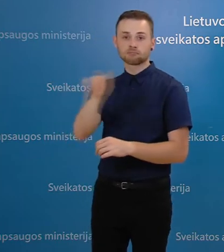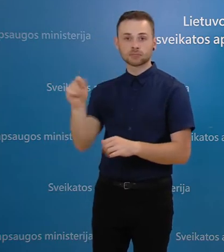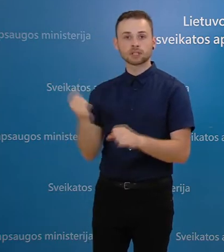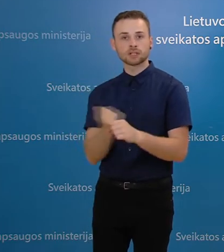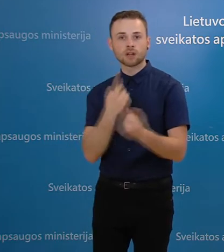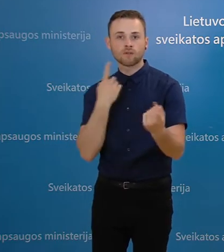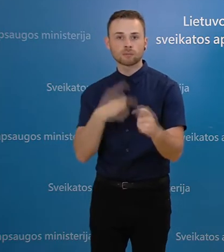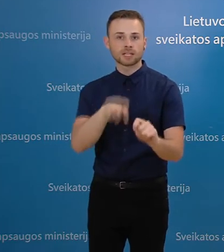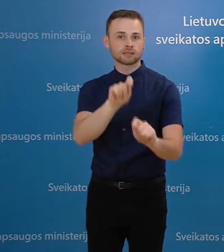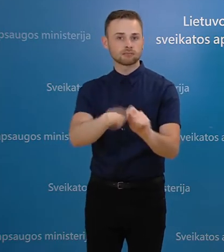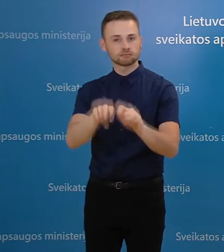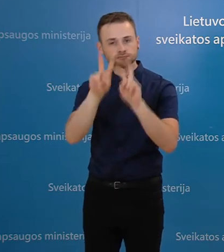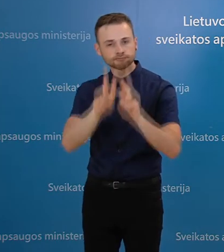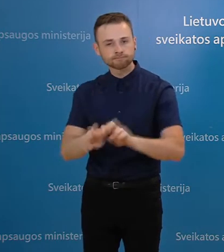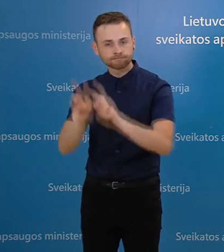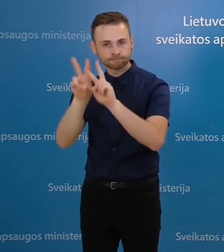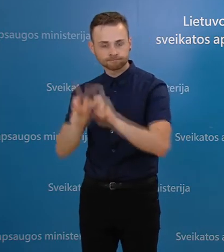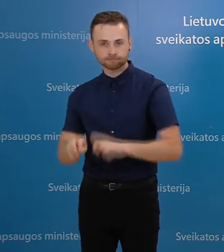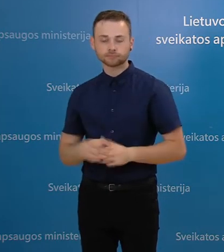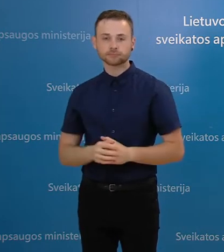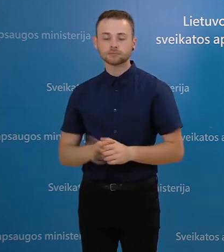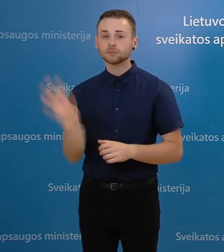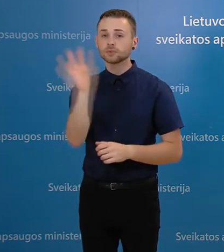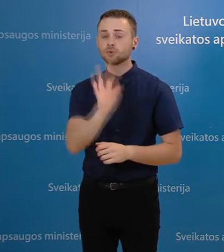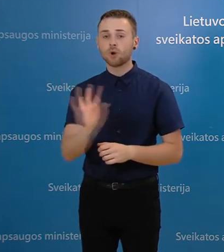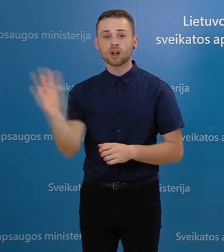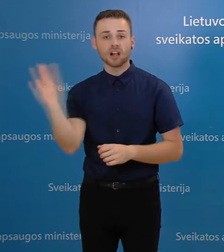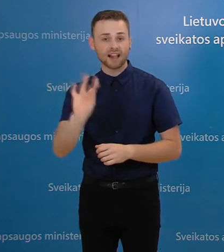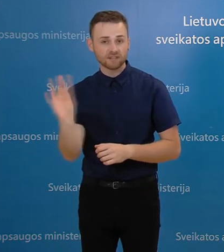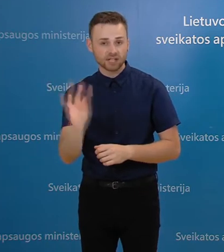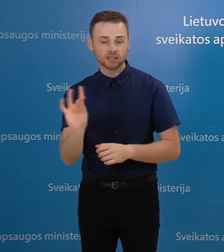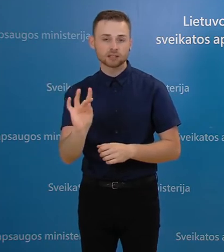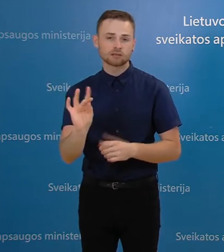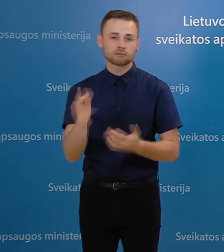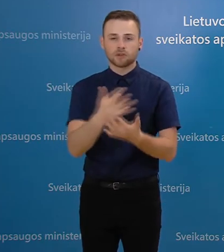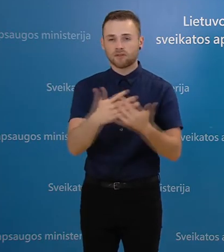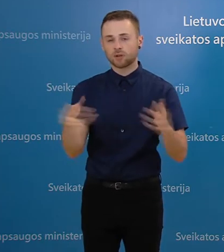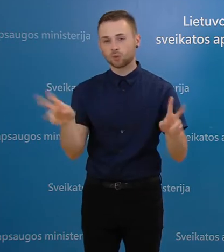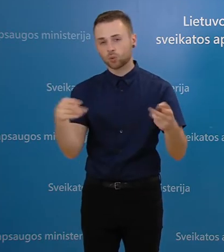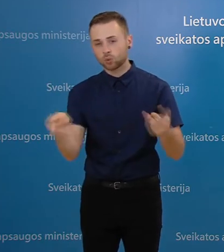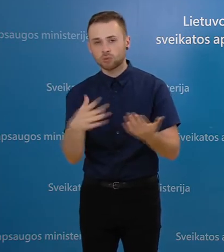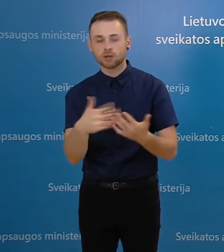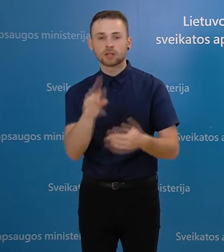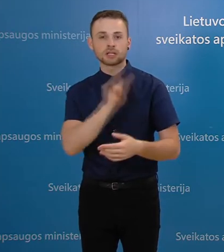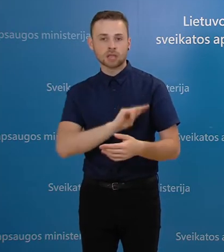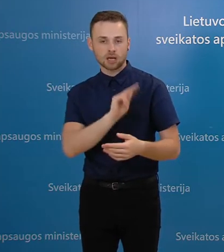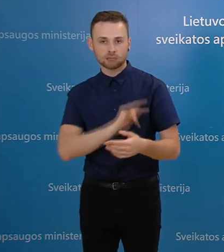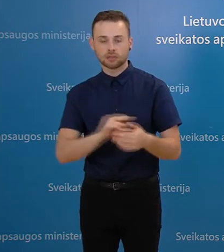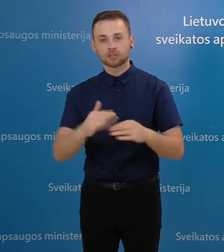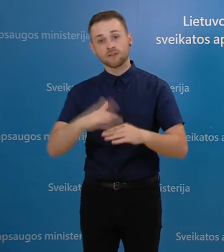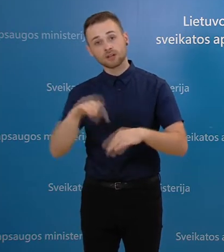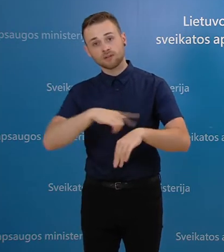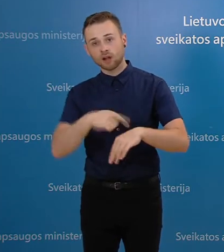peržiūrimas, o dėl viešo maitinimo įstaigų darbo laiko, kol kas, kol nėra bendro sutarimo, aš